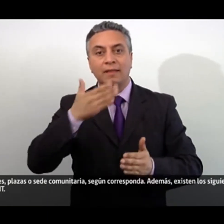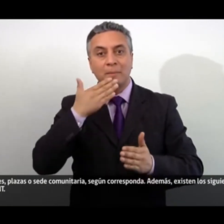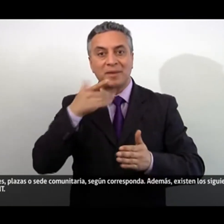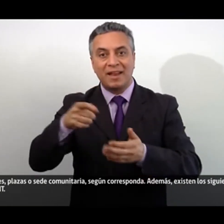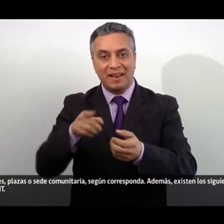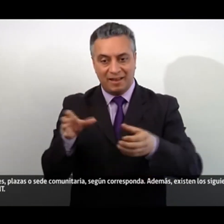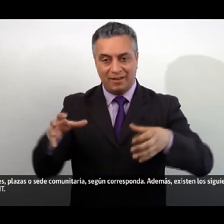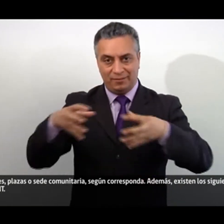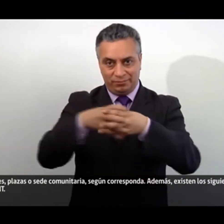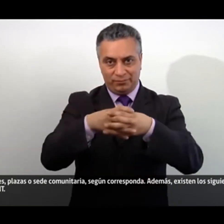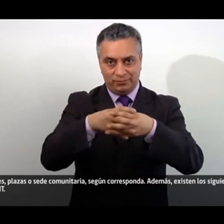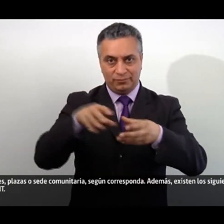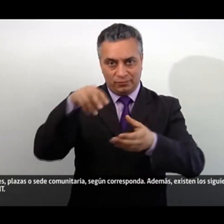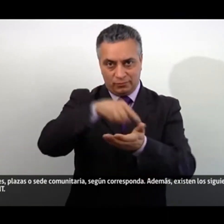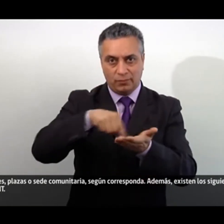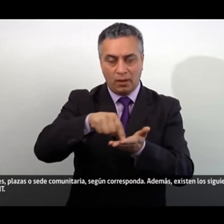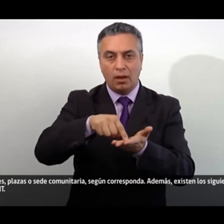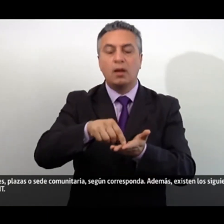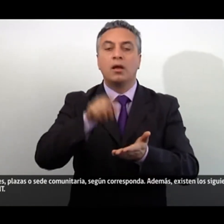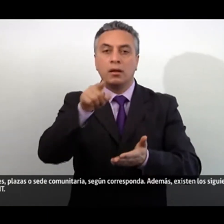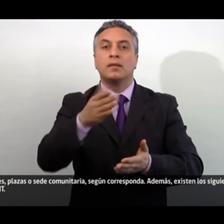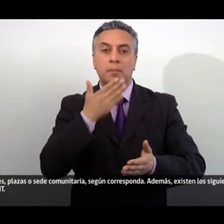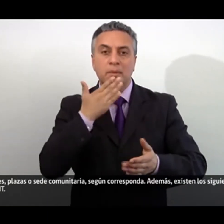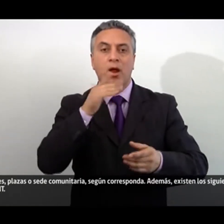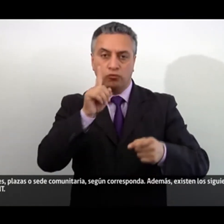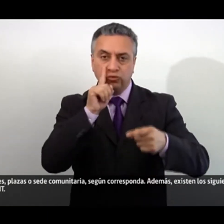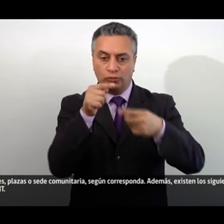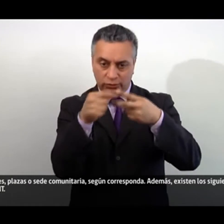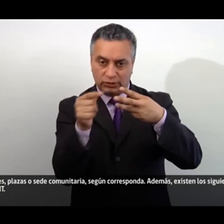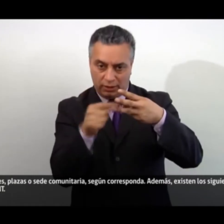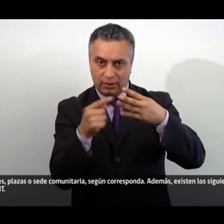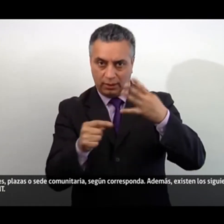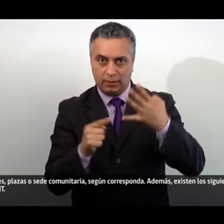corresponda. Además, existen los siguientes tipos.